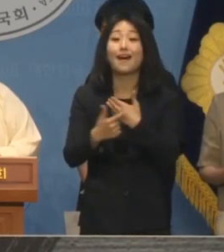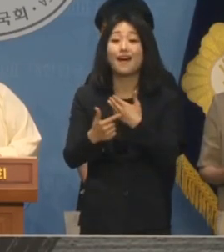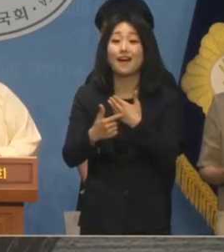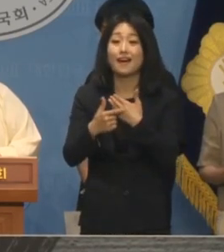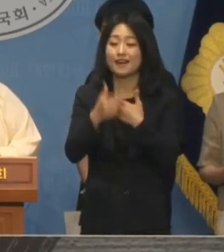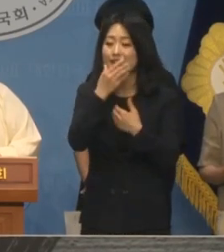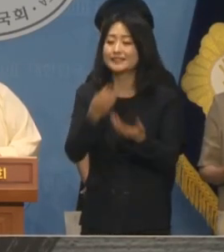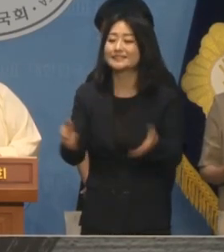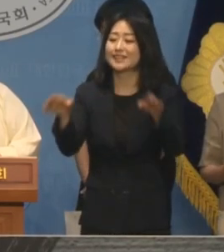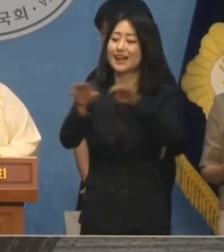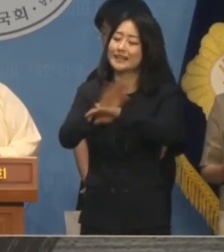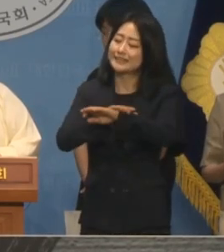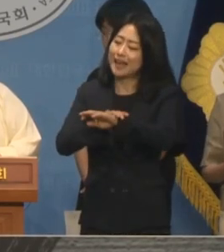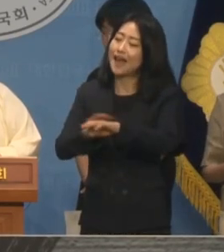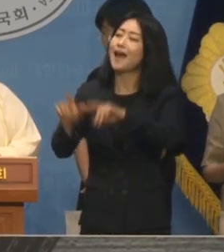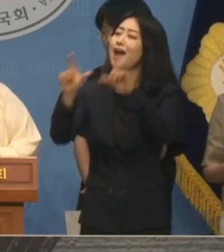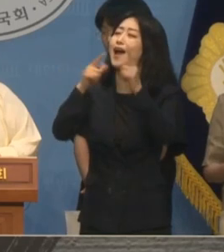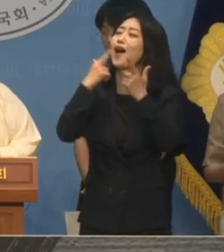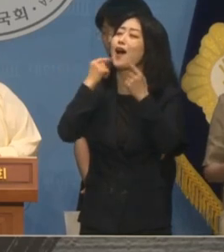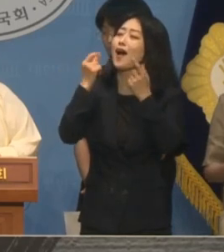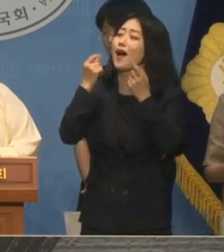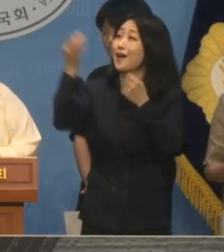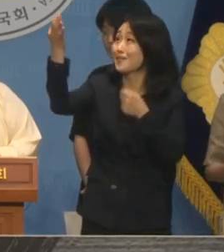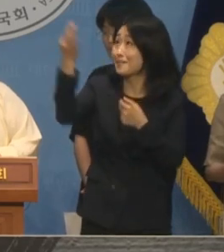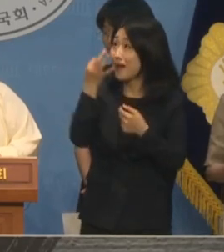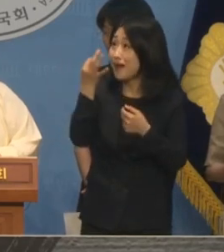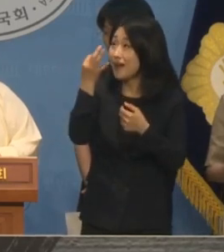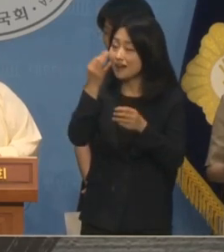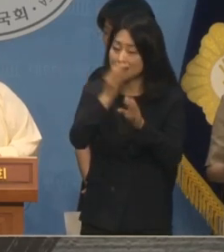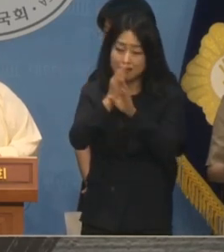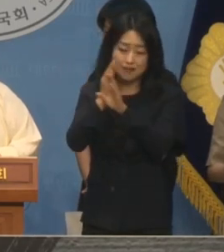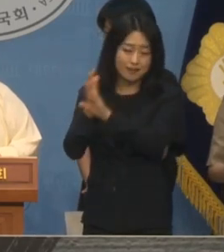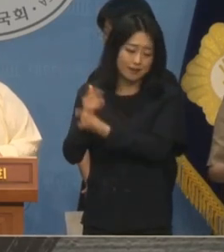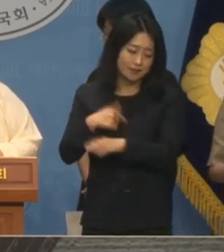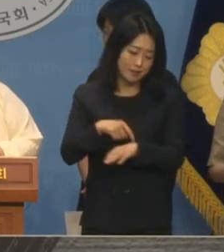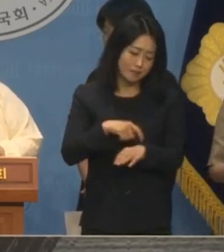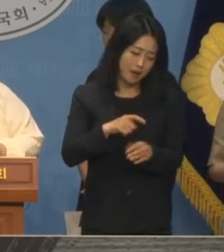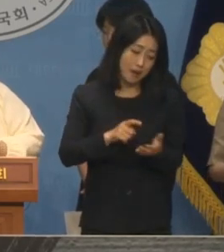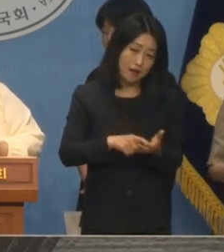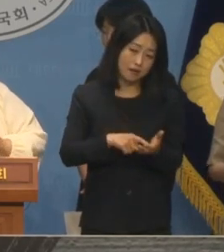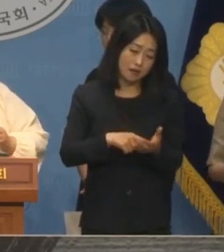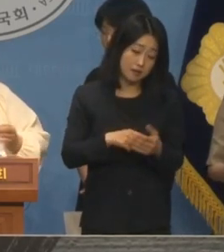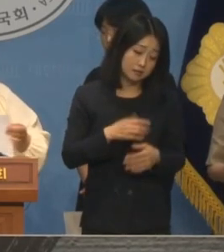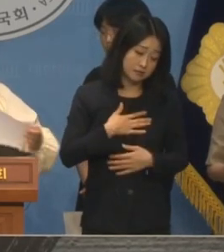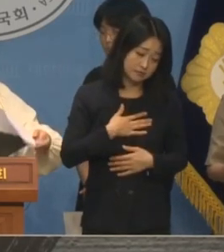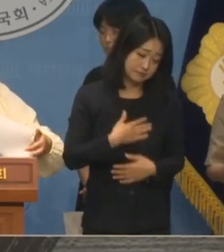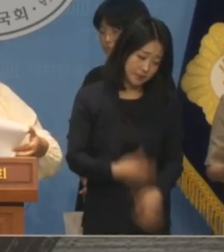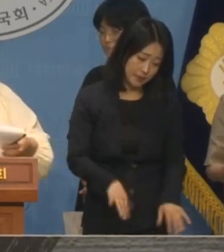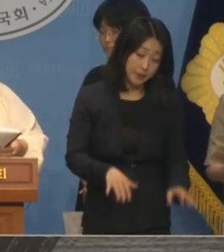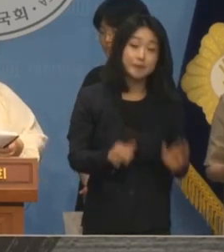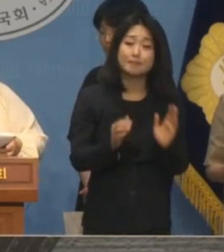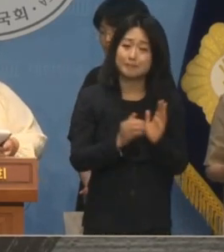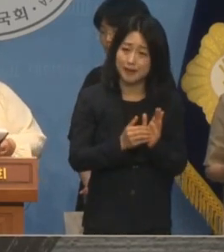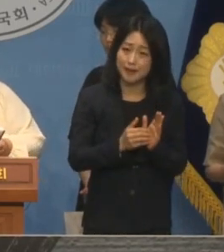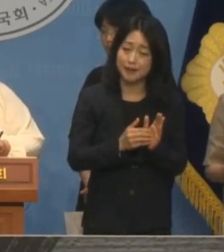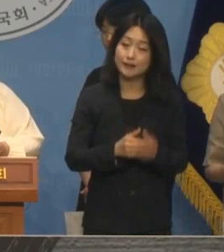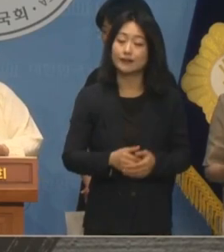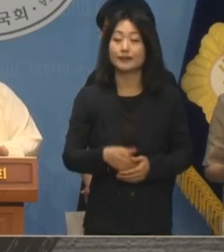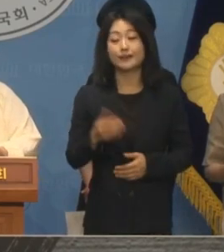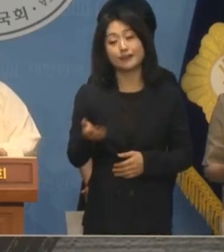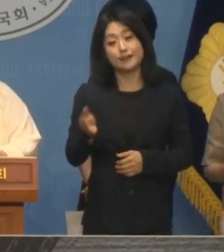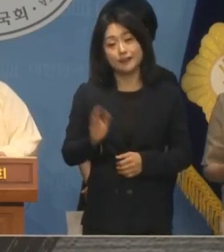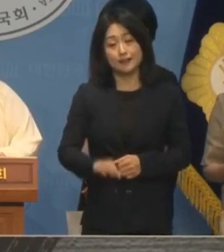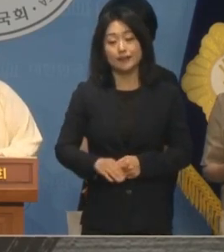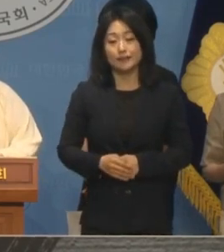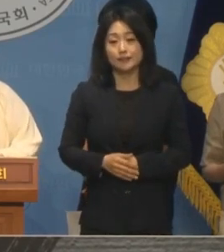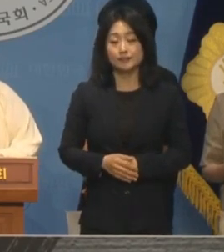시설에 잘 사는 것처럼 보였지만 사실은 마음속으로는 지쳐갔습니다.